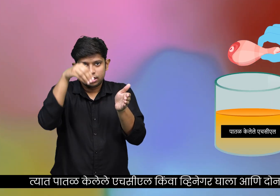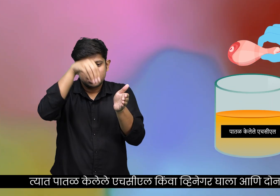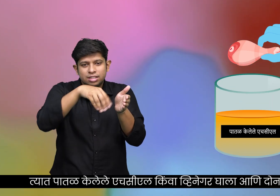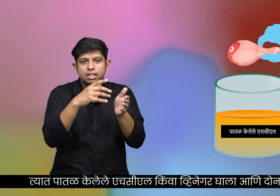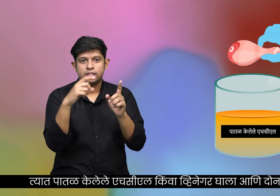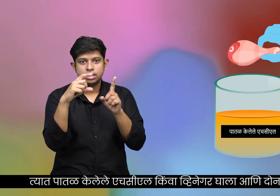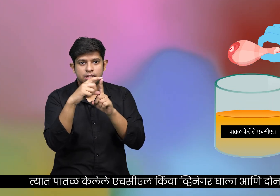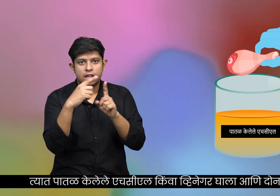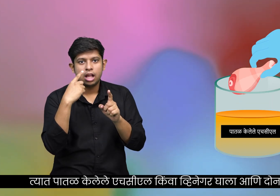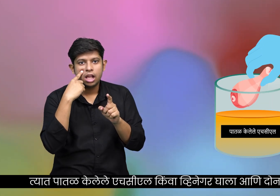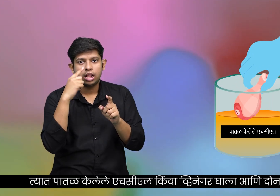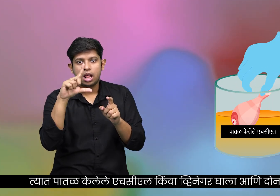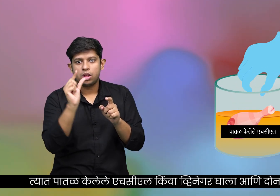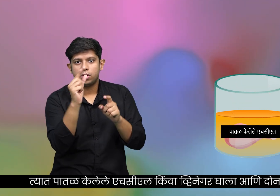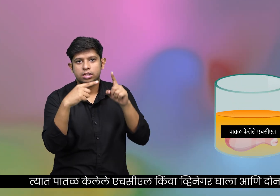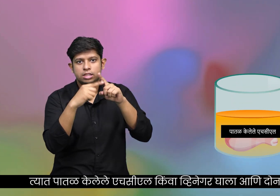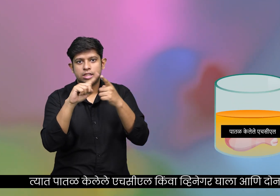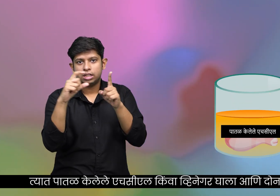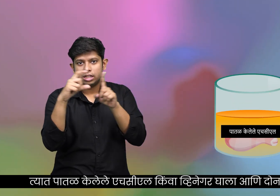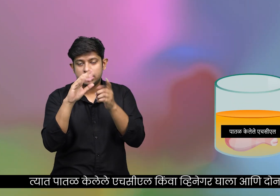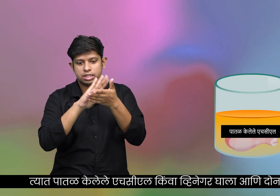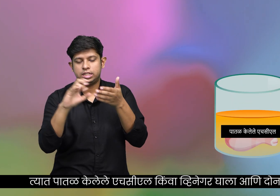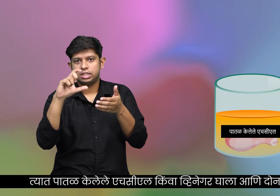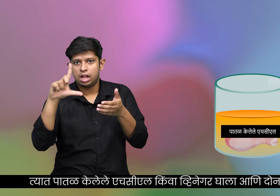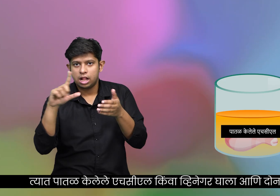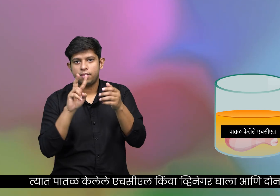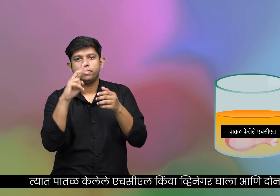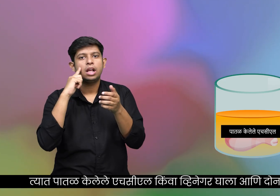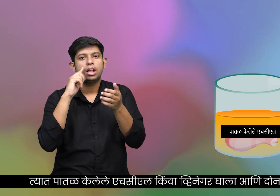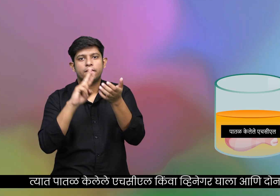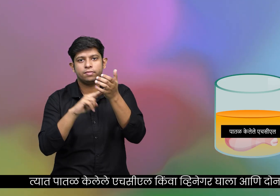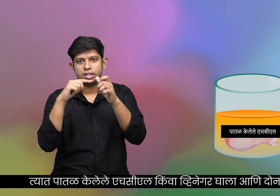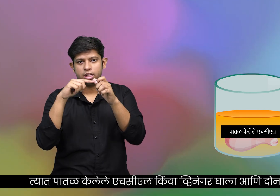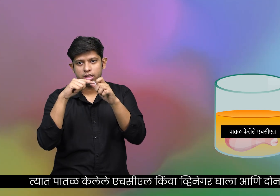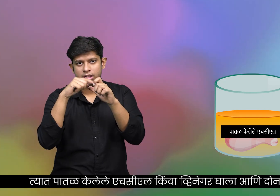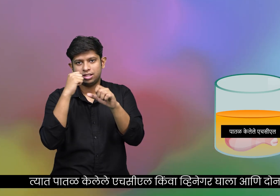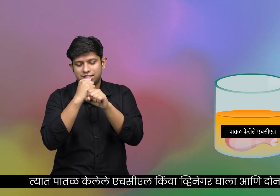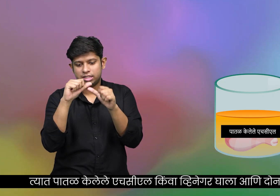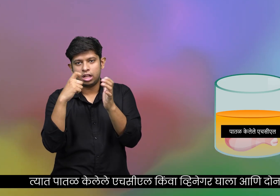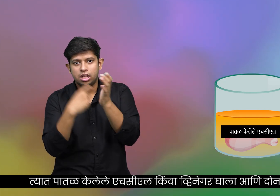त्यात पातळ केलेल्या HCl किंवा व्हिनेगर घाला आणि 2 तास तसेच राहू द्या.